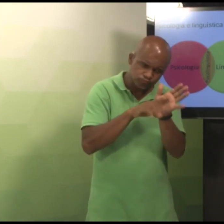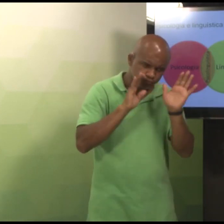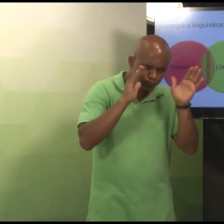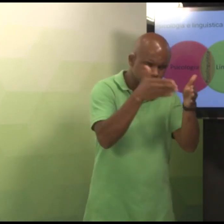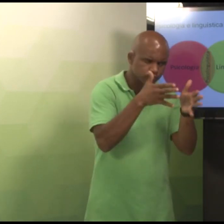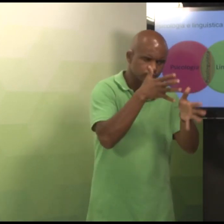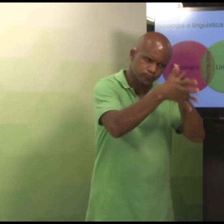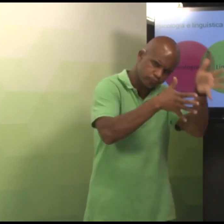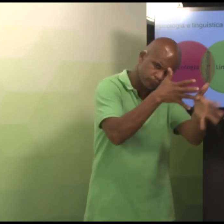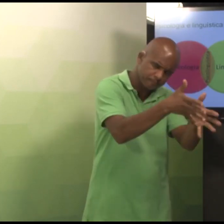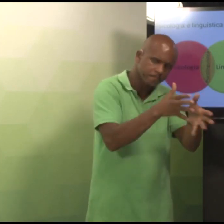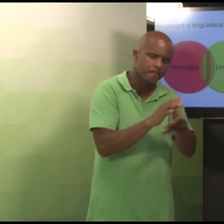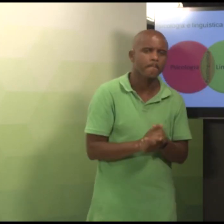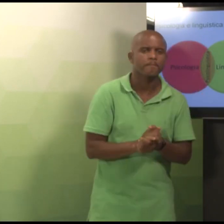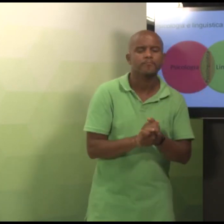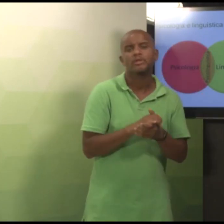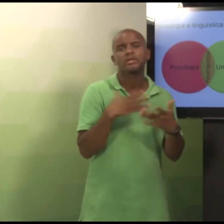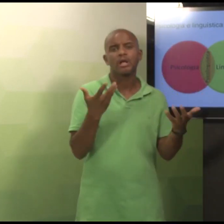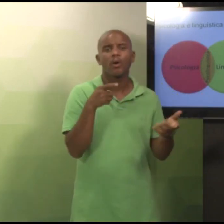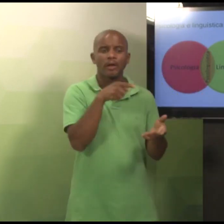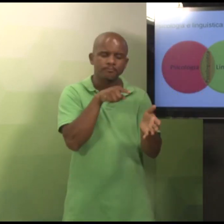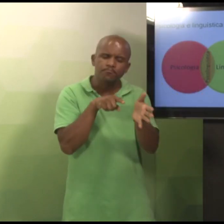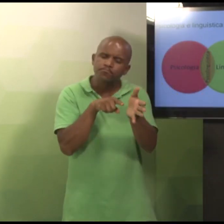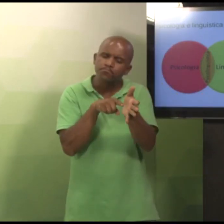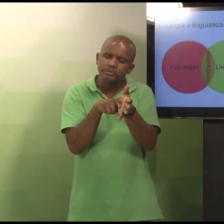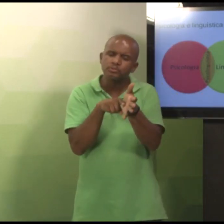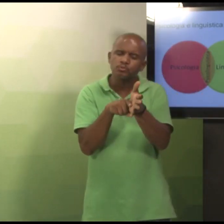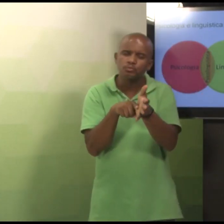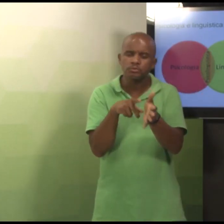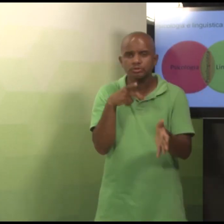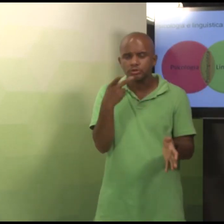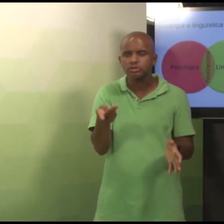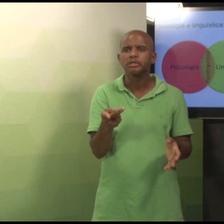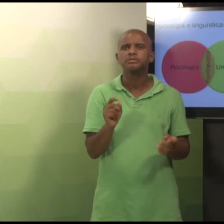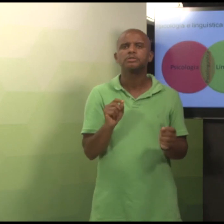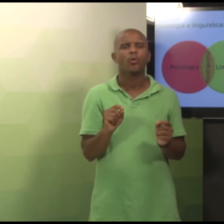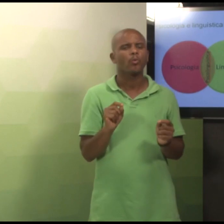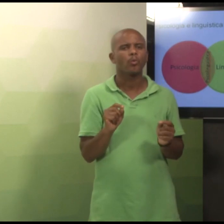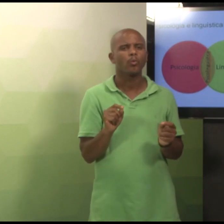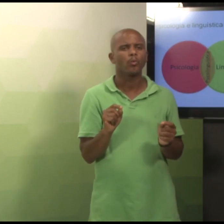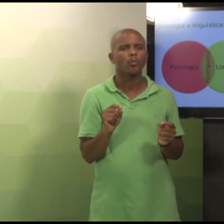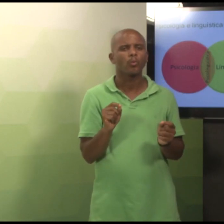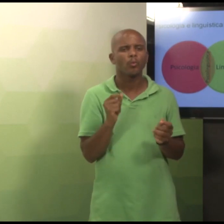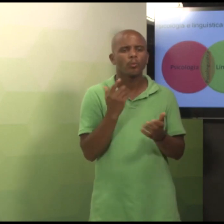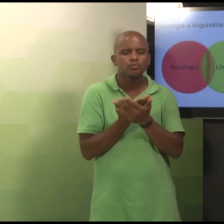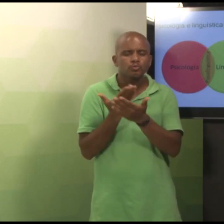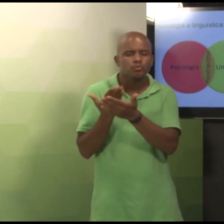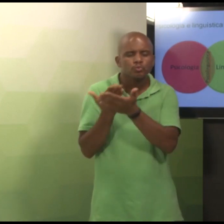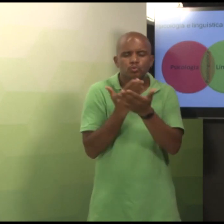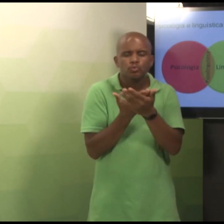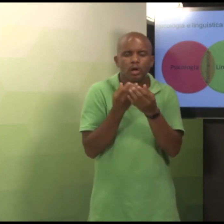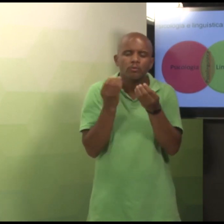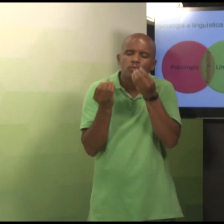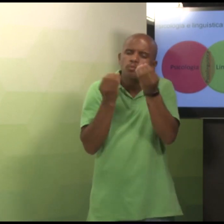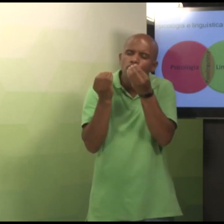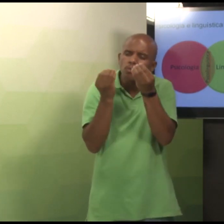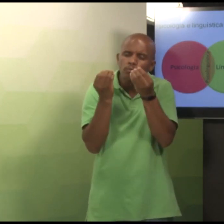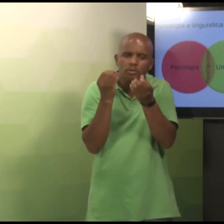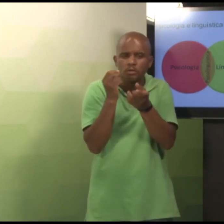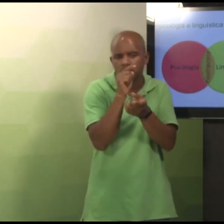Então, esses autores, esses pesquisadores pesquisaram no contexto da língua de sinais. A partir de